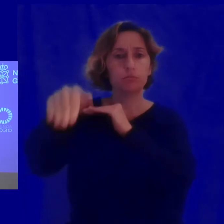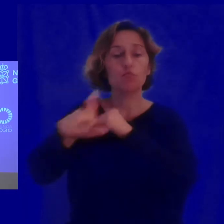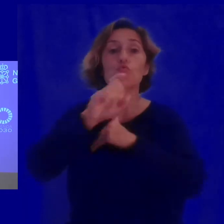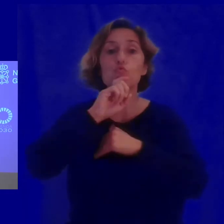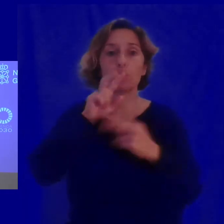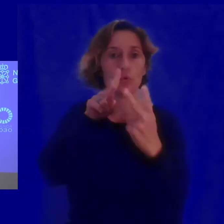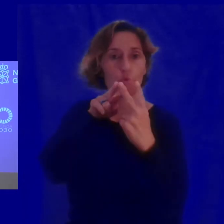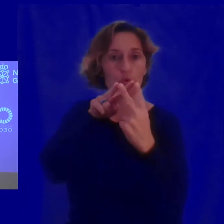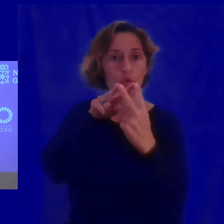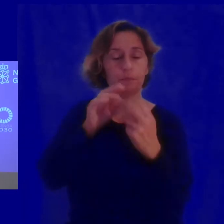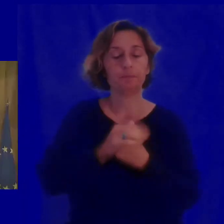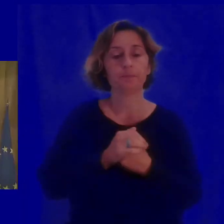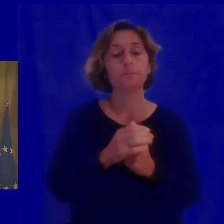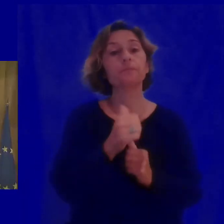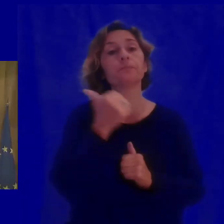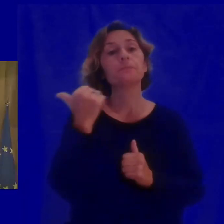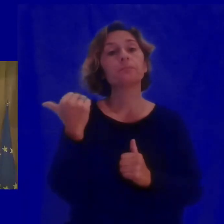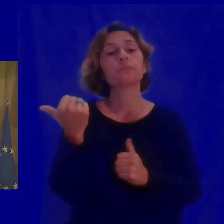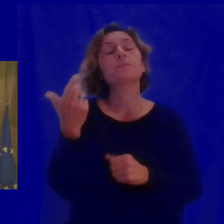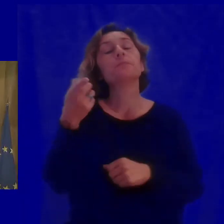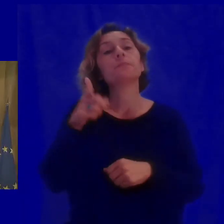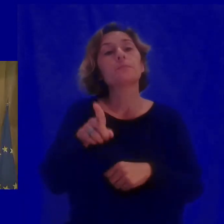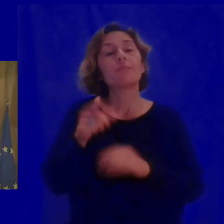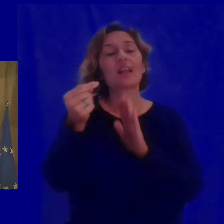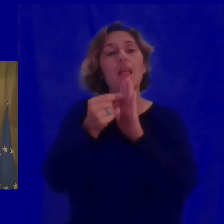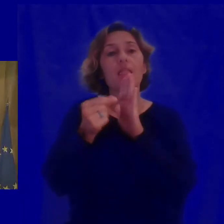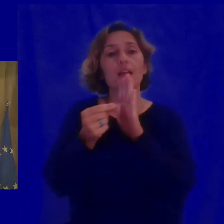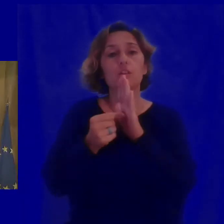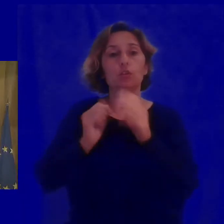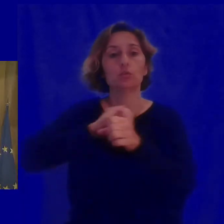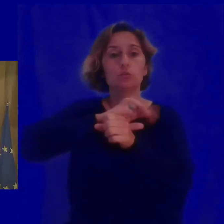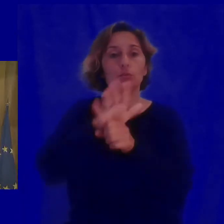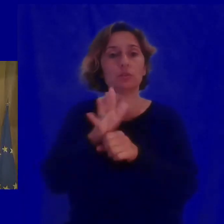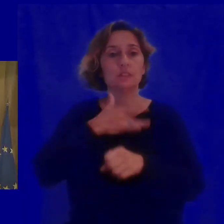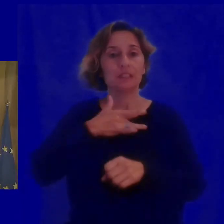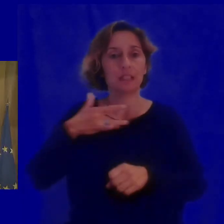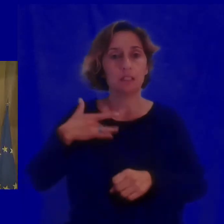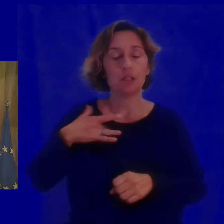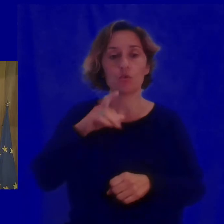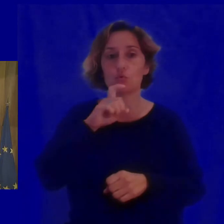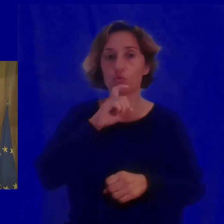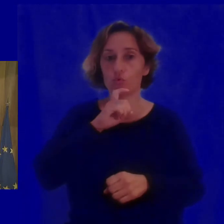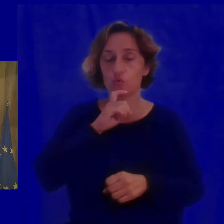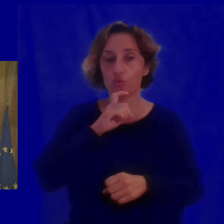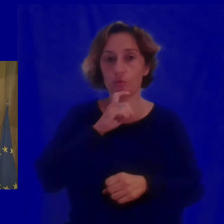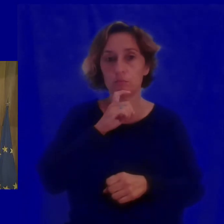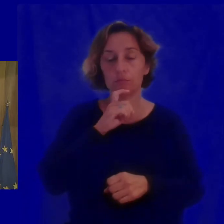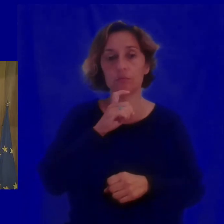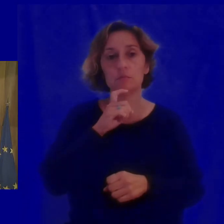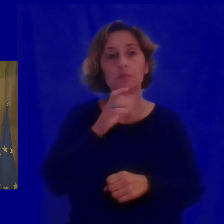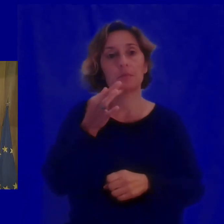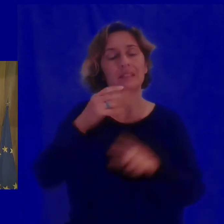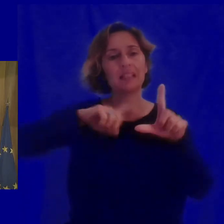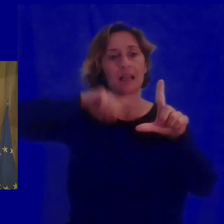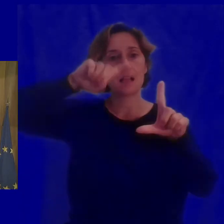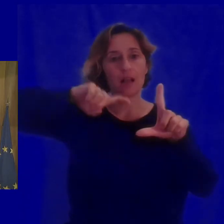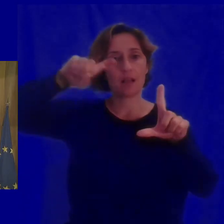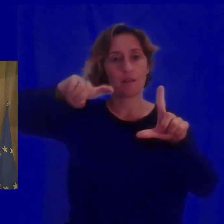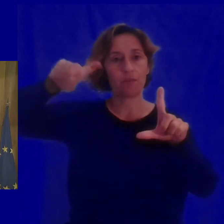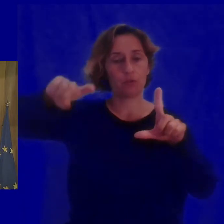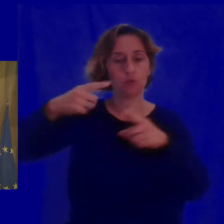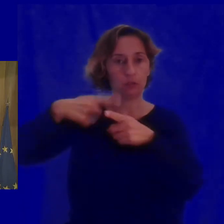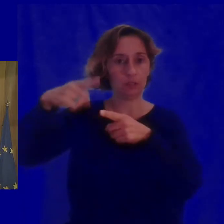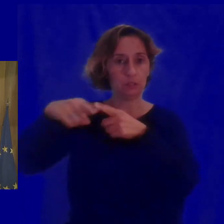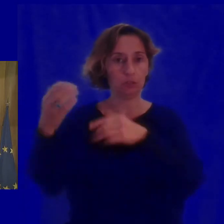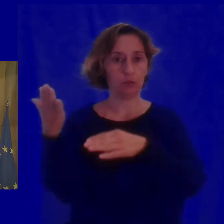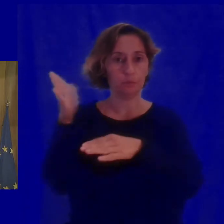detallará los datos epidemiológicos y sanitarios de una manera más concreta y apoyada también en diferentes gráficos, pero